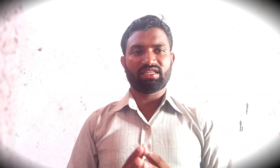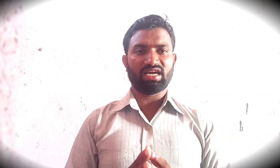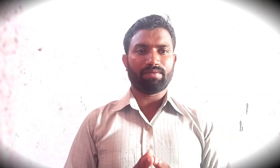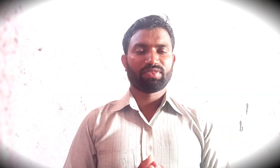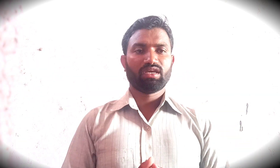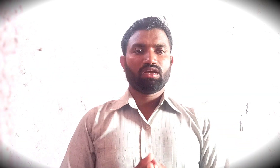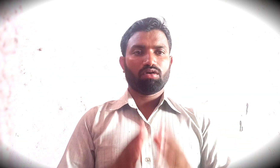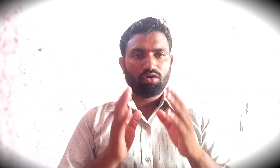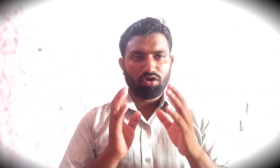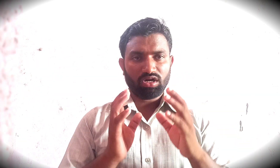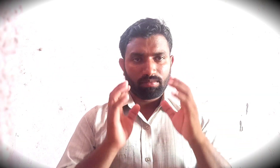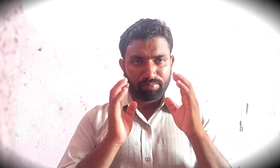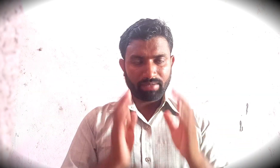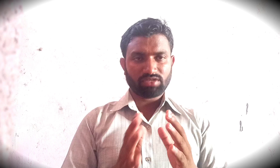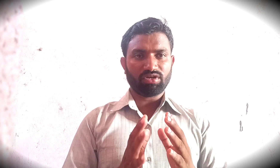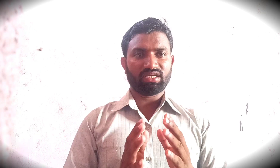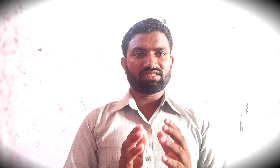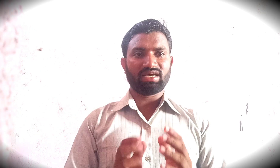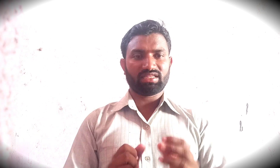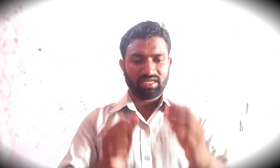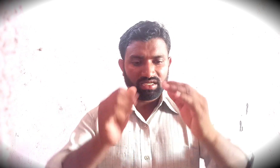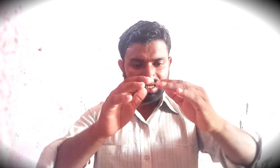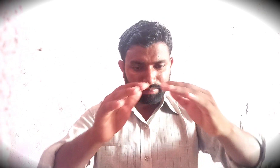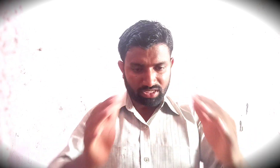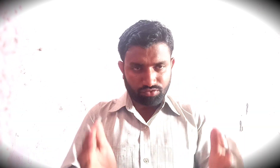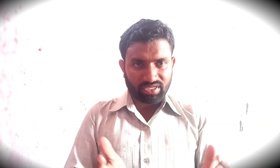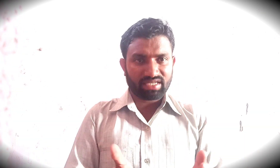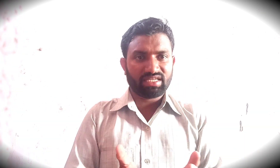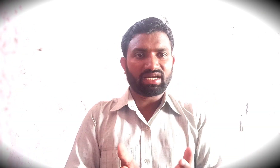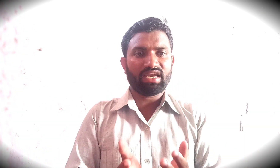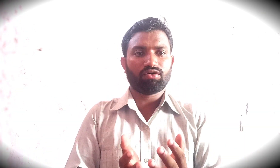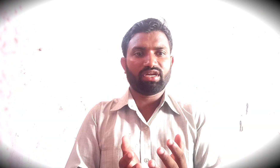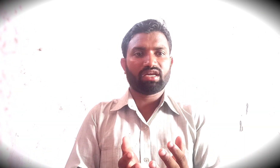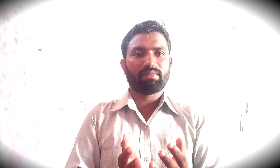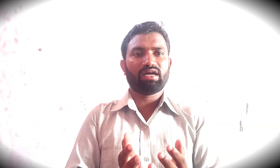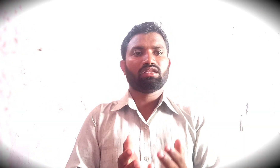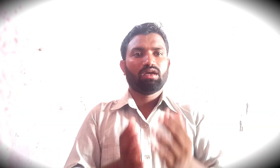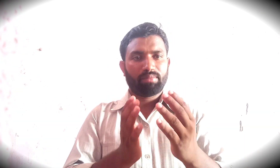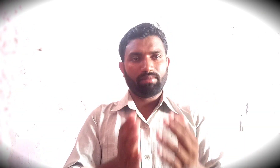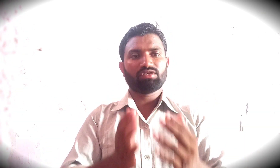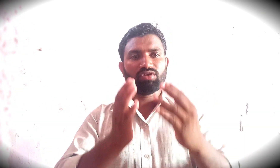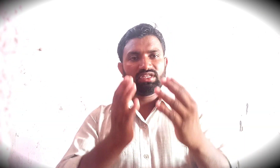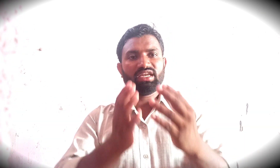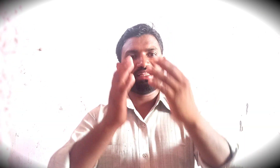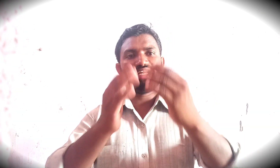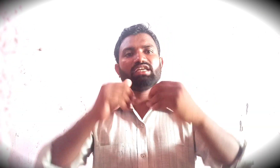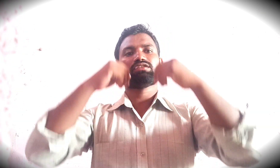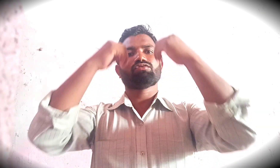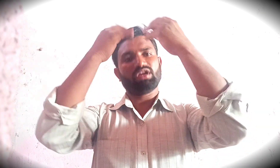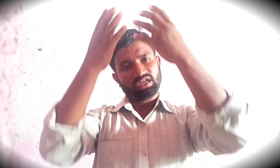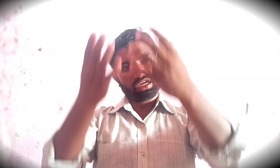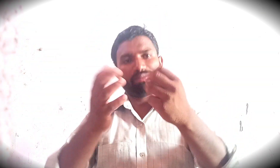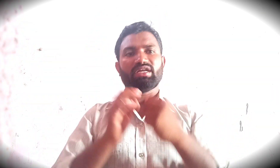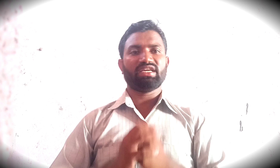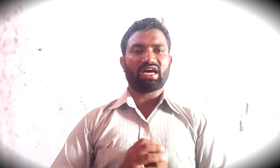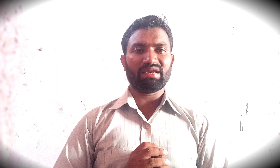दिया। और परमेश्वर की इच्छा थी कि पृथ्वी के अधिकारी होने के बाद परमेश्वर धीरे धीरे स्वर्ग के भी अधिकारी